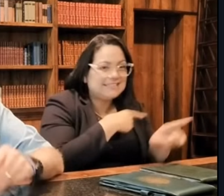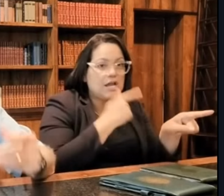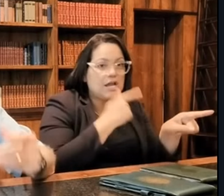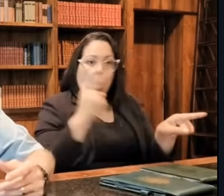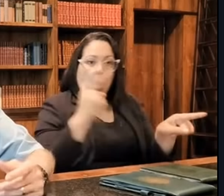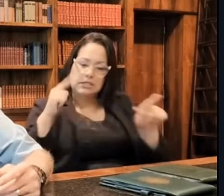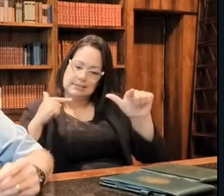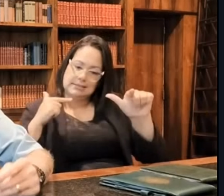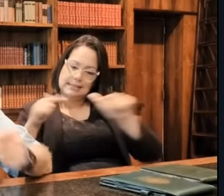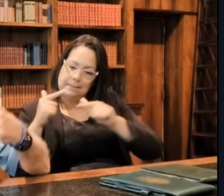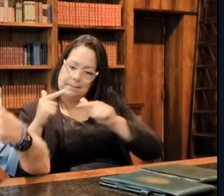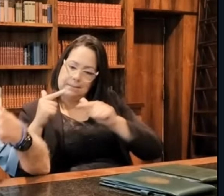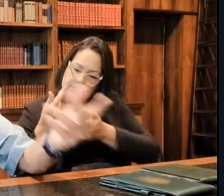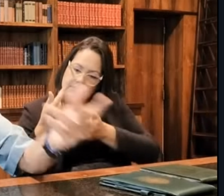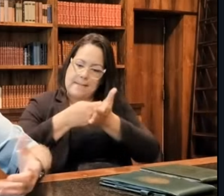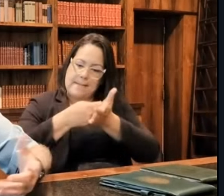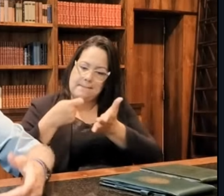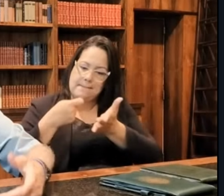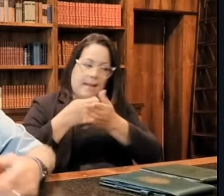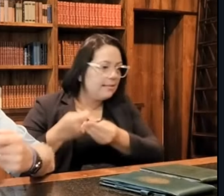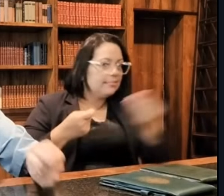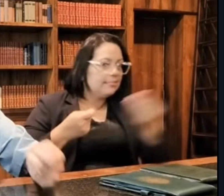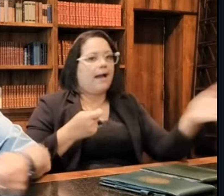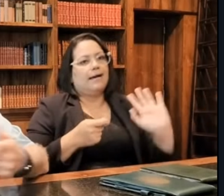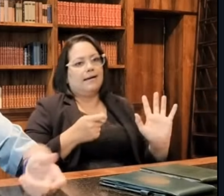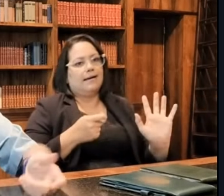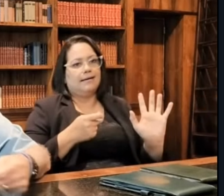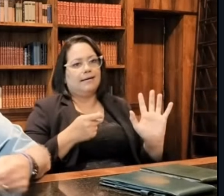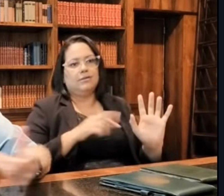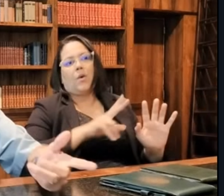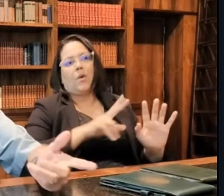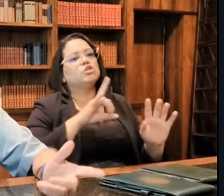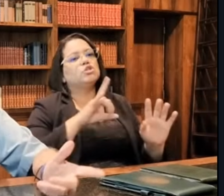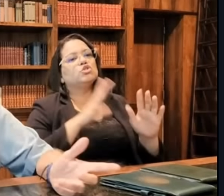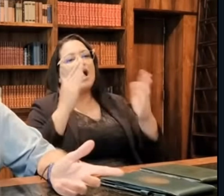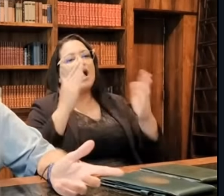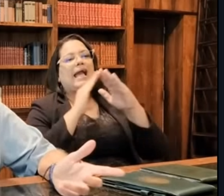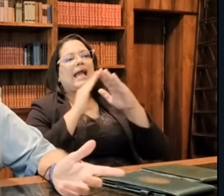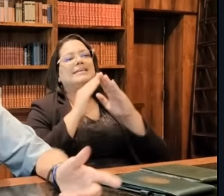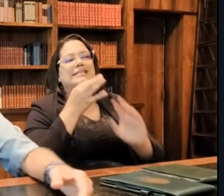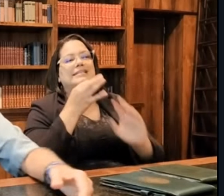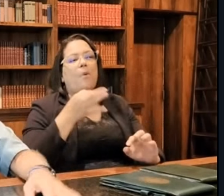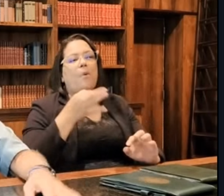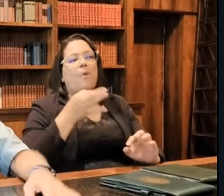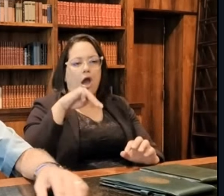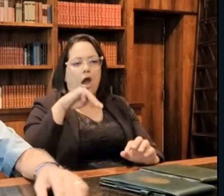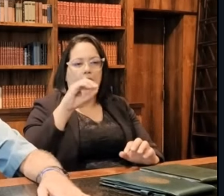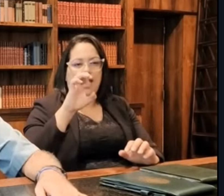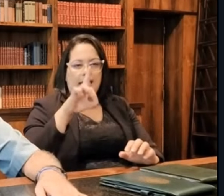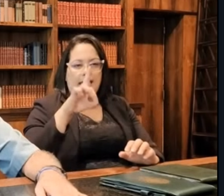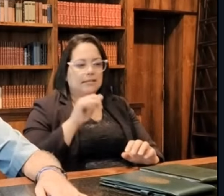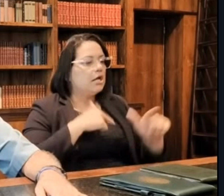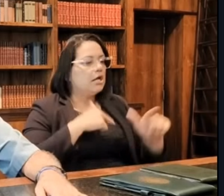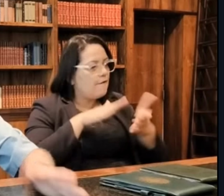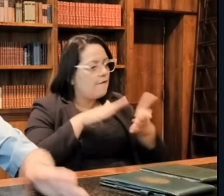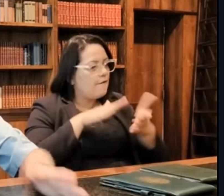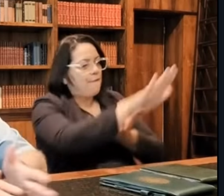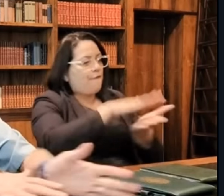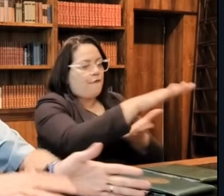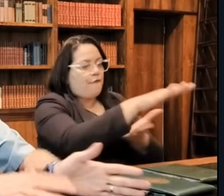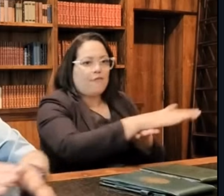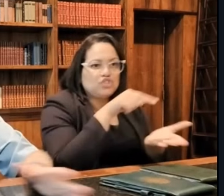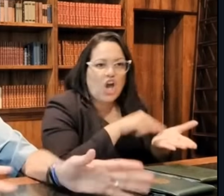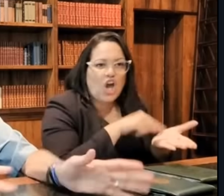é simplesmente botar a casa da moeda para funcionar, rodar papel, que está tudo certo. Nós